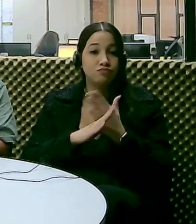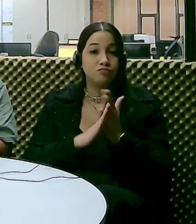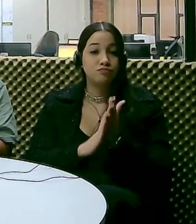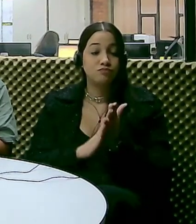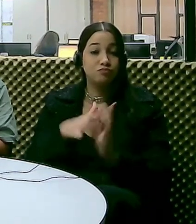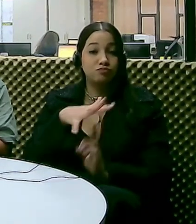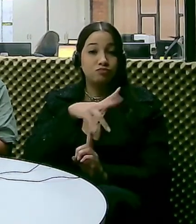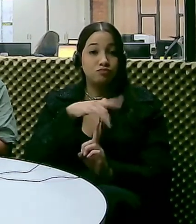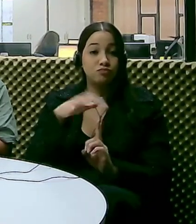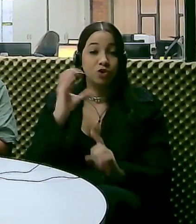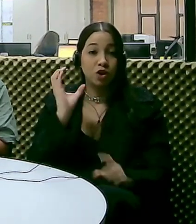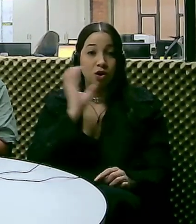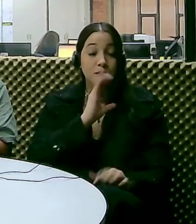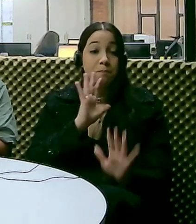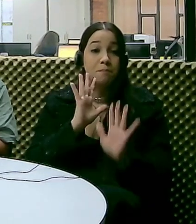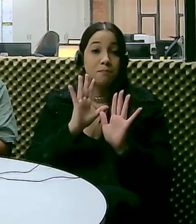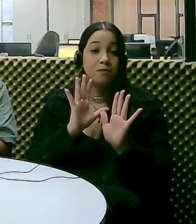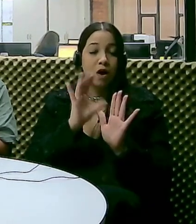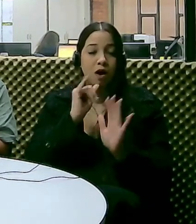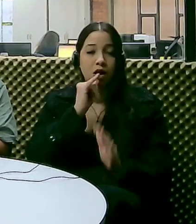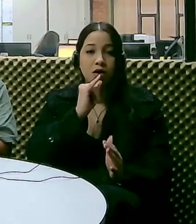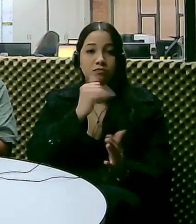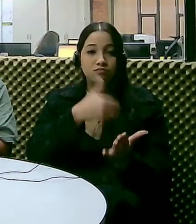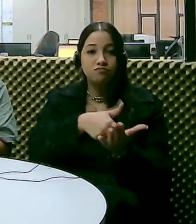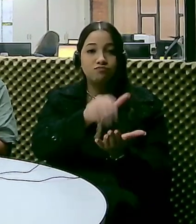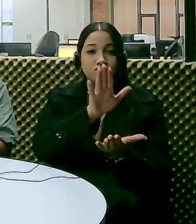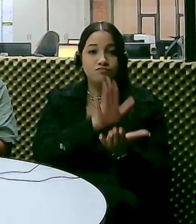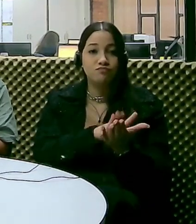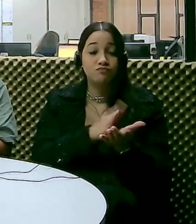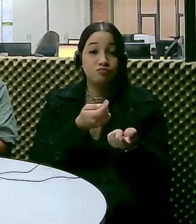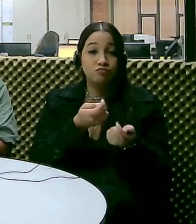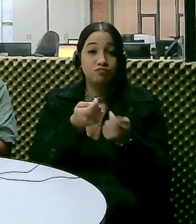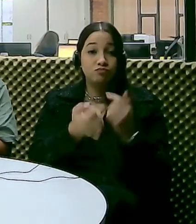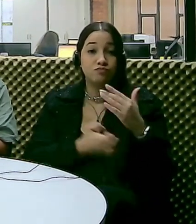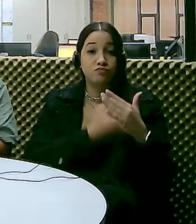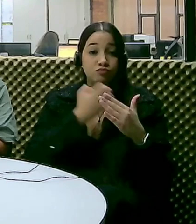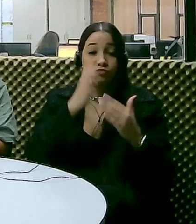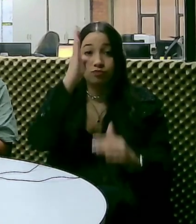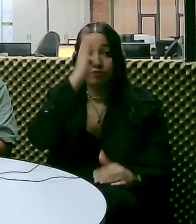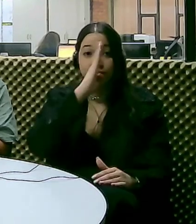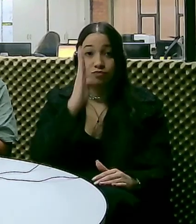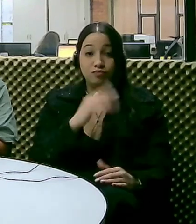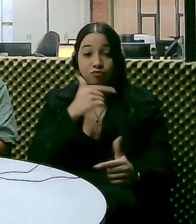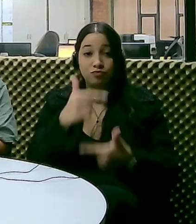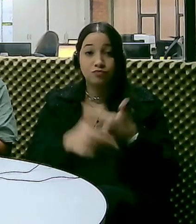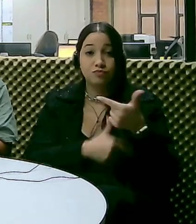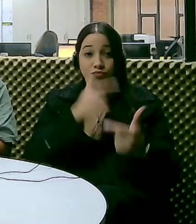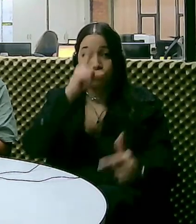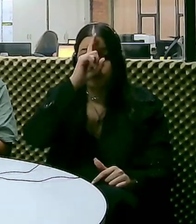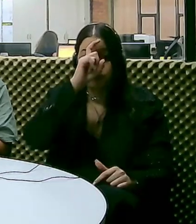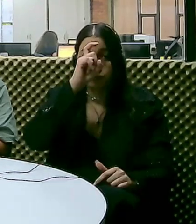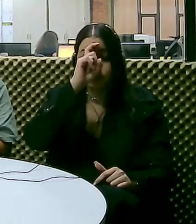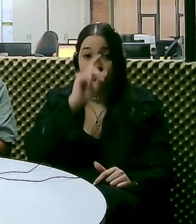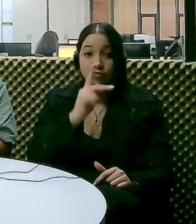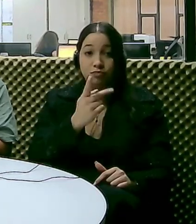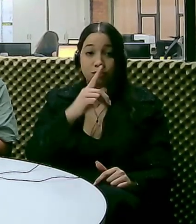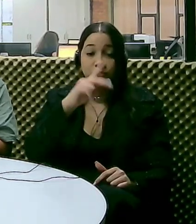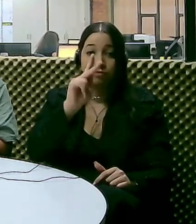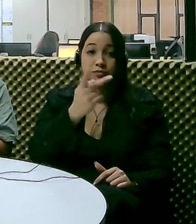situação, mas notificará a unidade administrada pela Empresa Brasileira de Serviços Hospitalares,